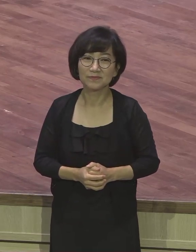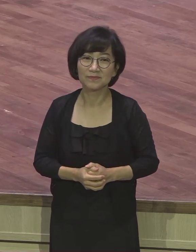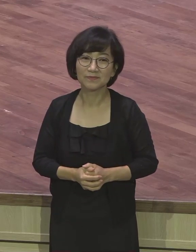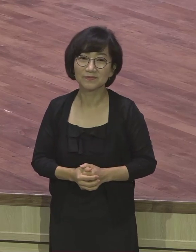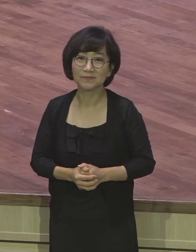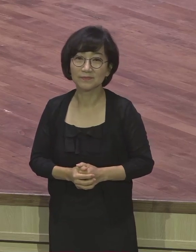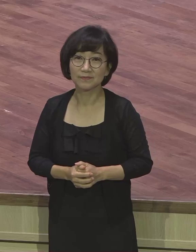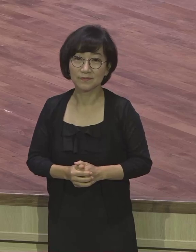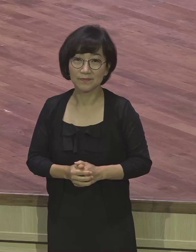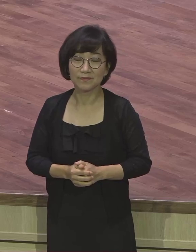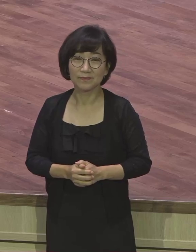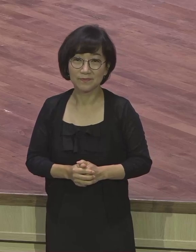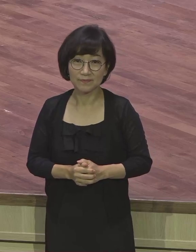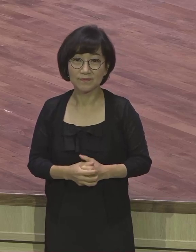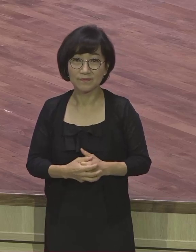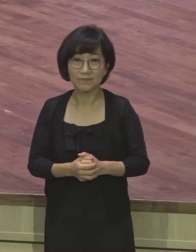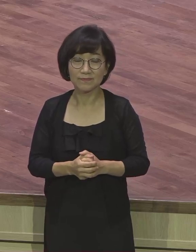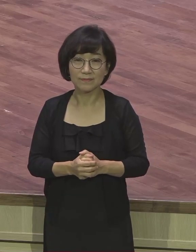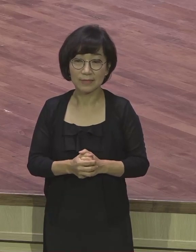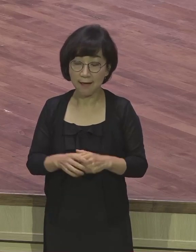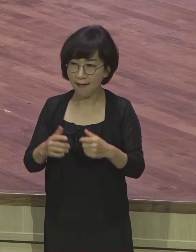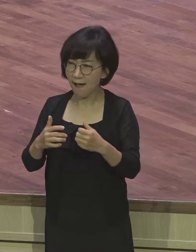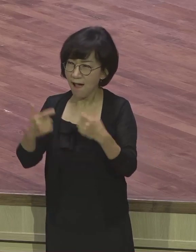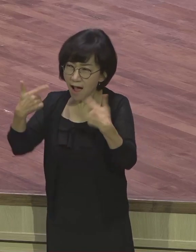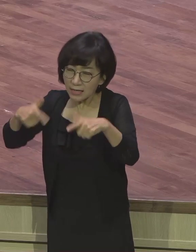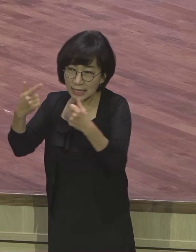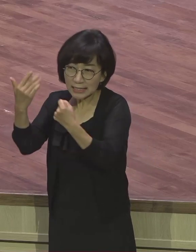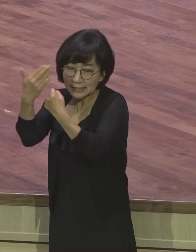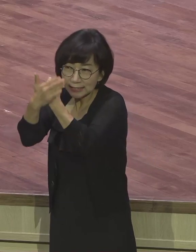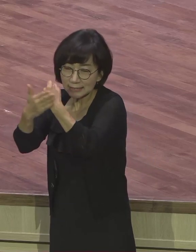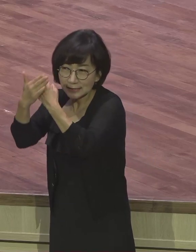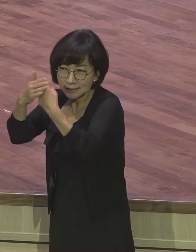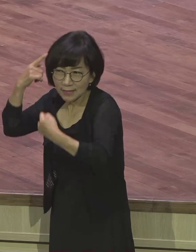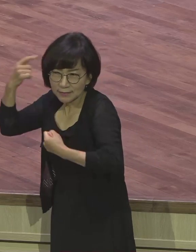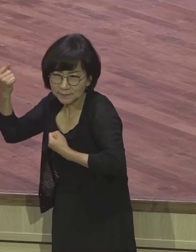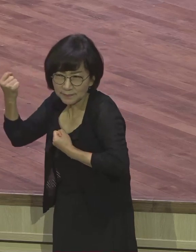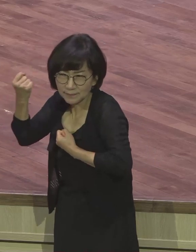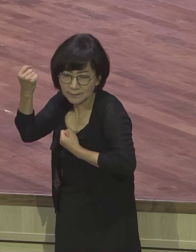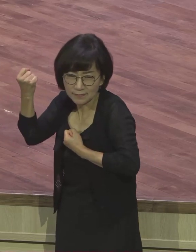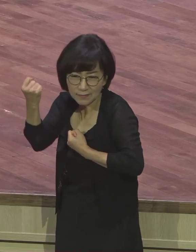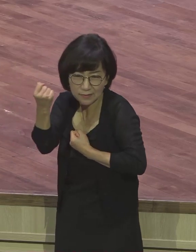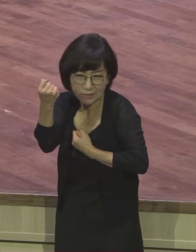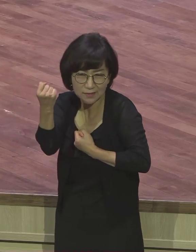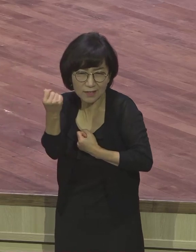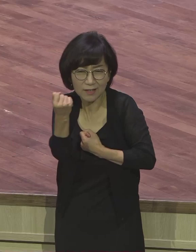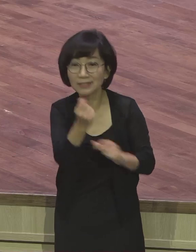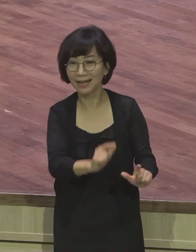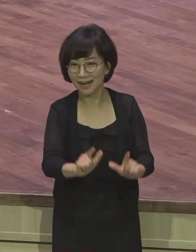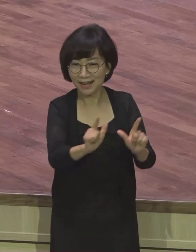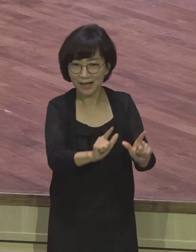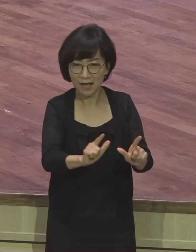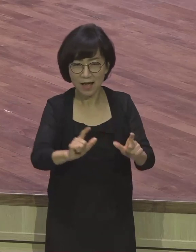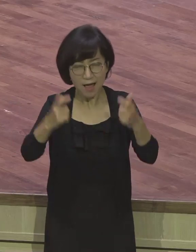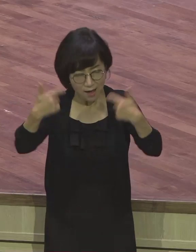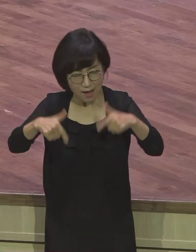그 삶 속을요 지배하는 원리로 살았어. 은혜의식 속에 아예 바울은 은혜의식 속에 감옥에